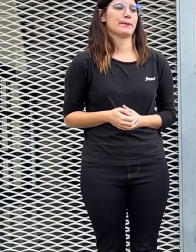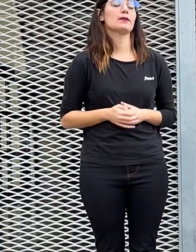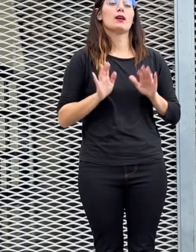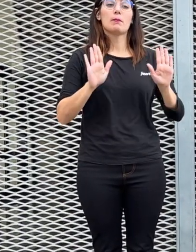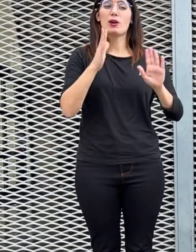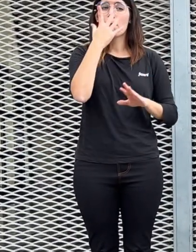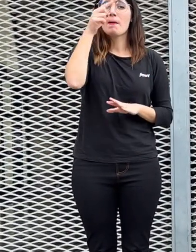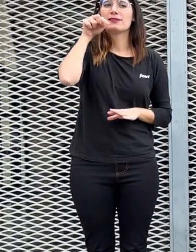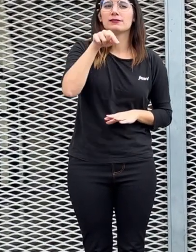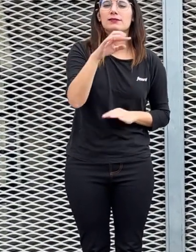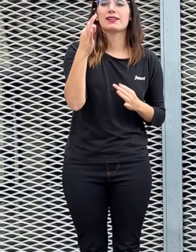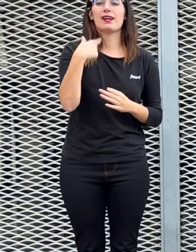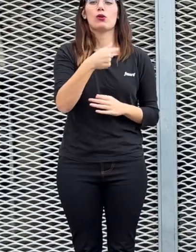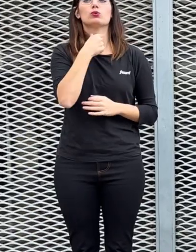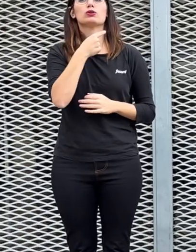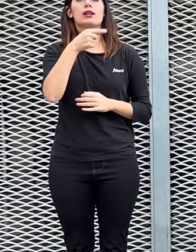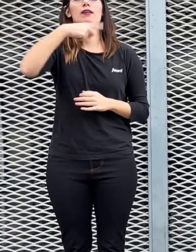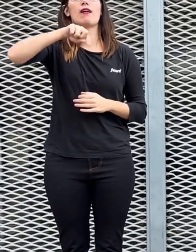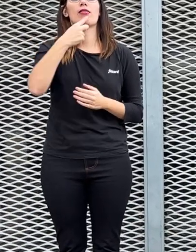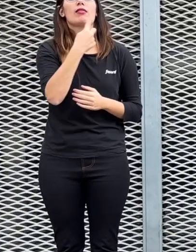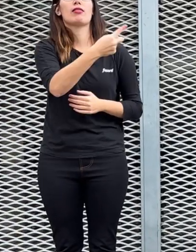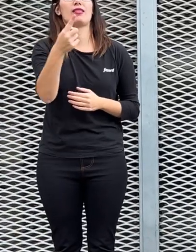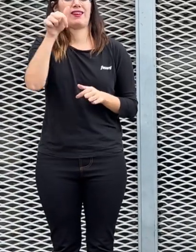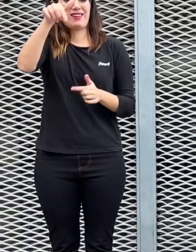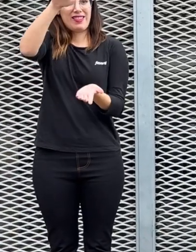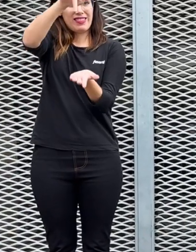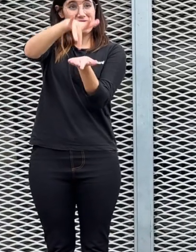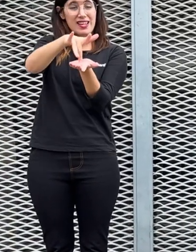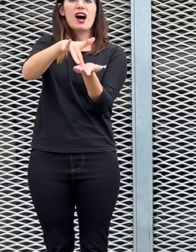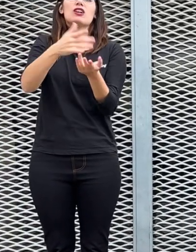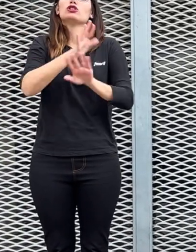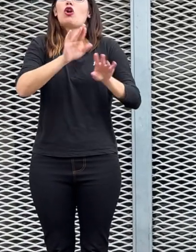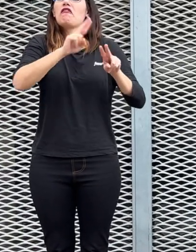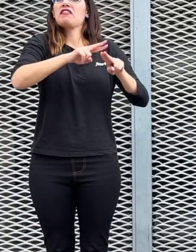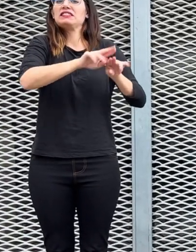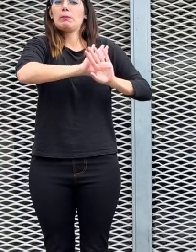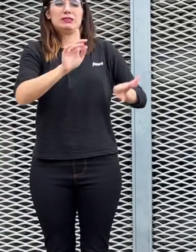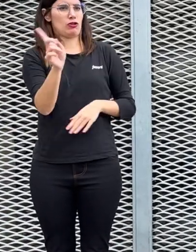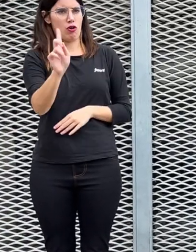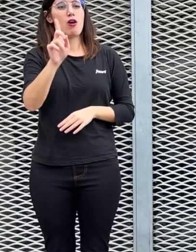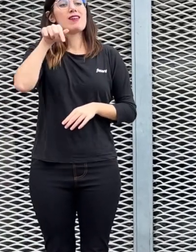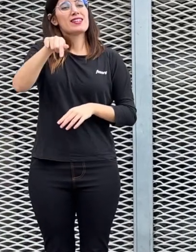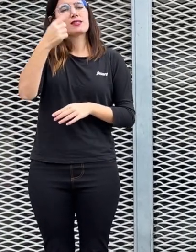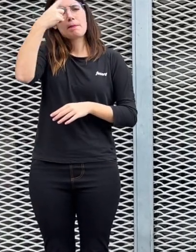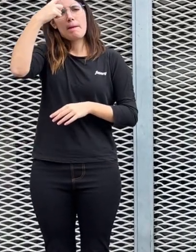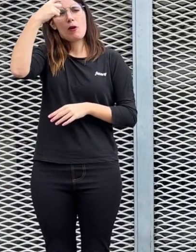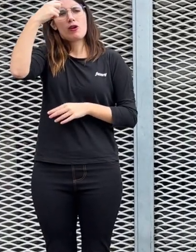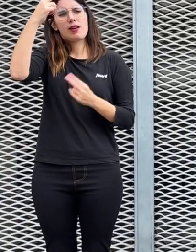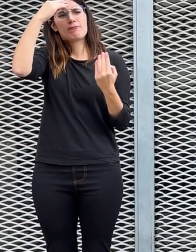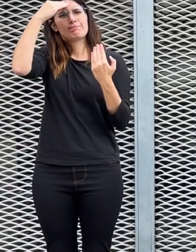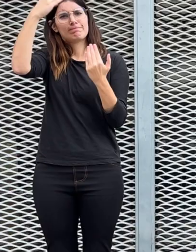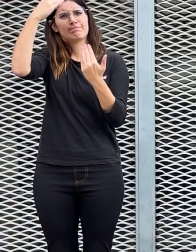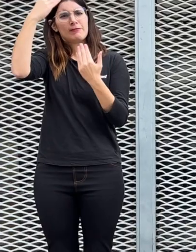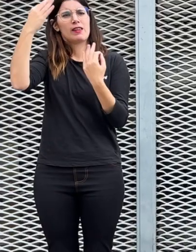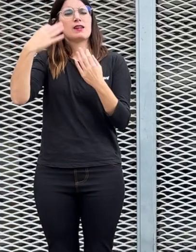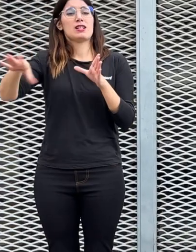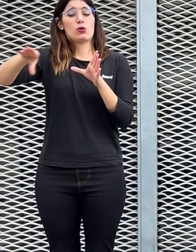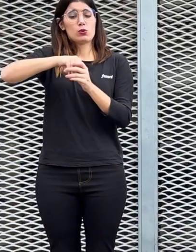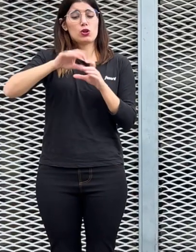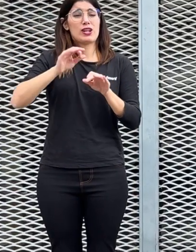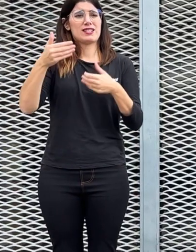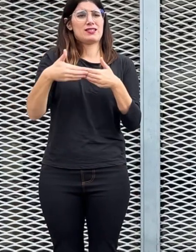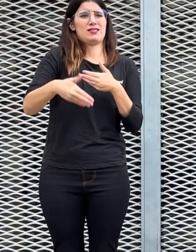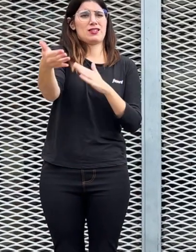Però sobretot ens agradaria recalcar que aquest dia és més que una celebració. És un recordatori de que la inclusió és un viatge